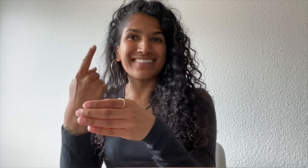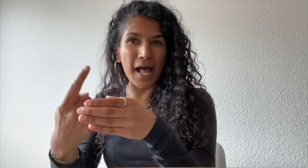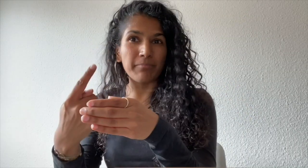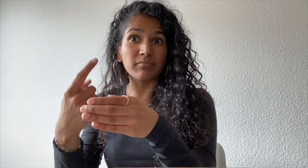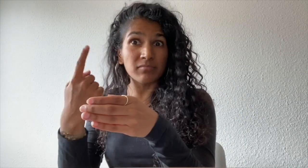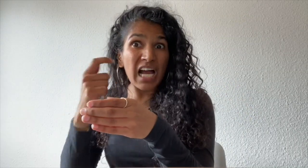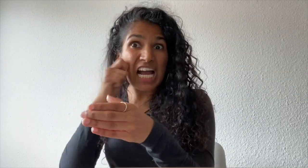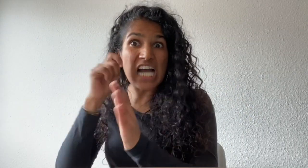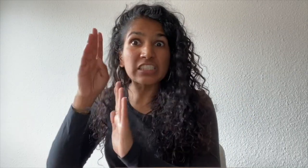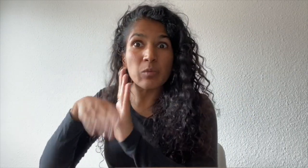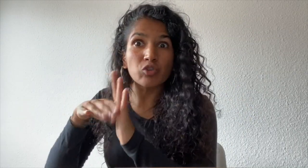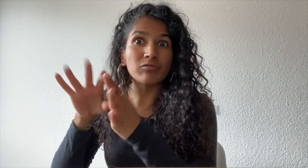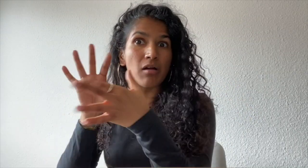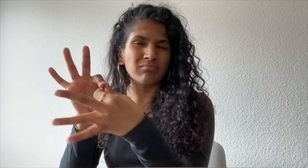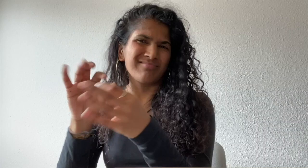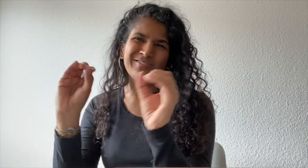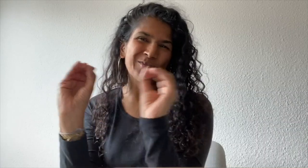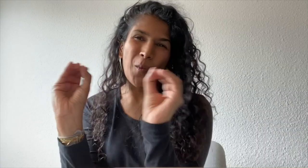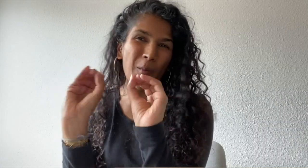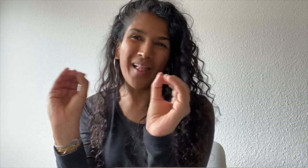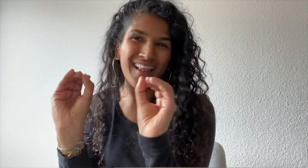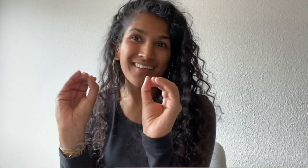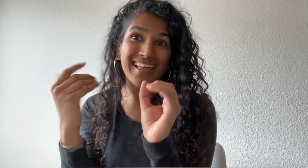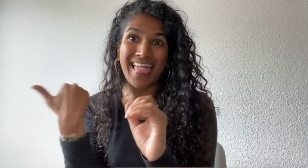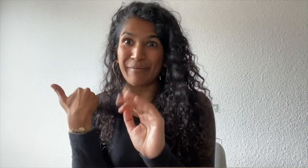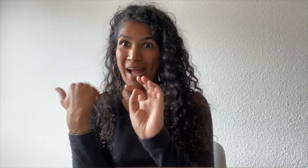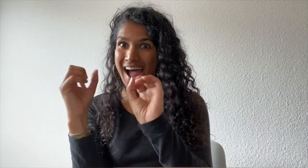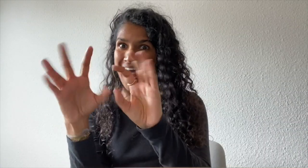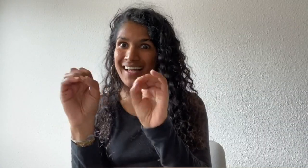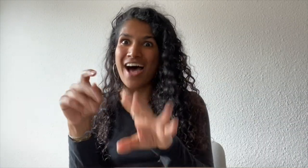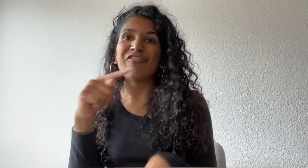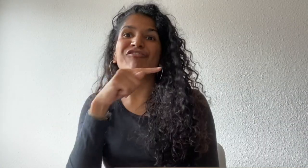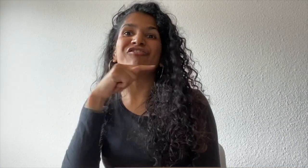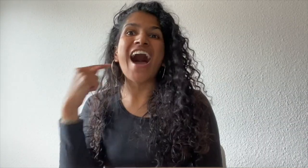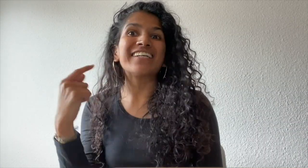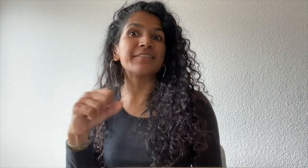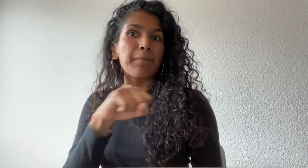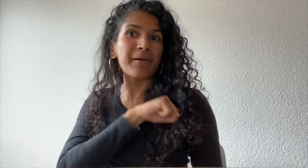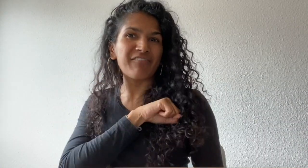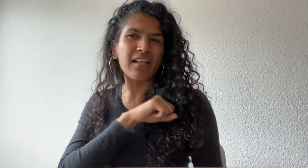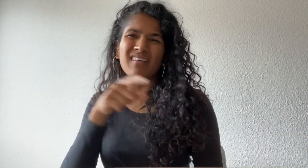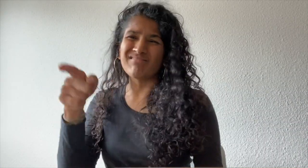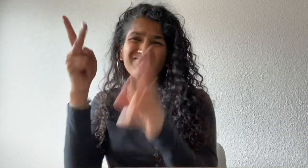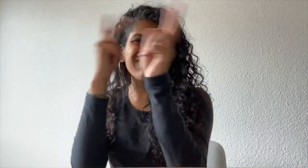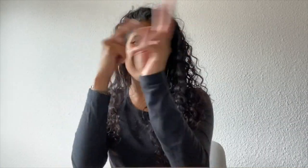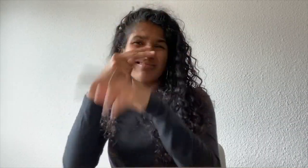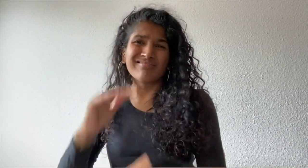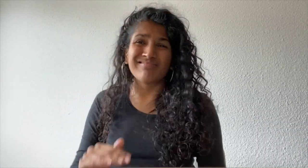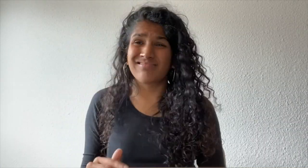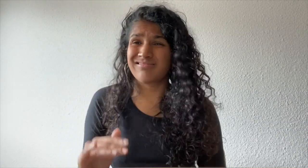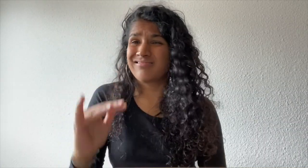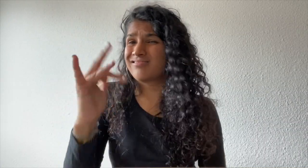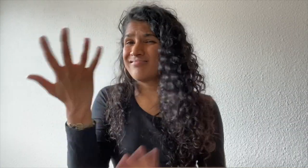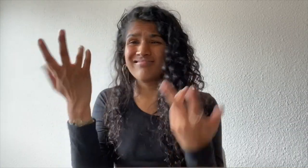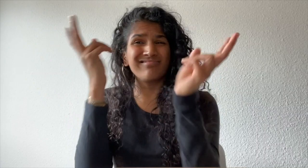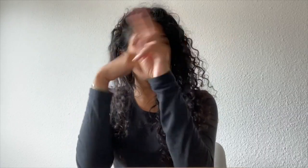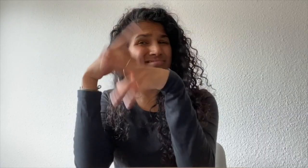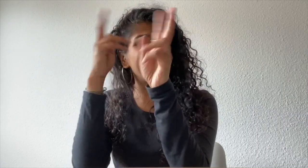die BIPOC, die von Kindheit an rassenspezifische Diskriminierung in der Taubengemeinschaft erleben. Auf